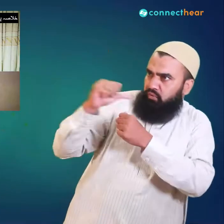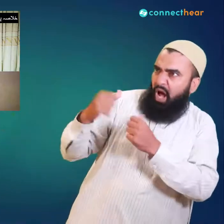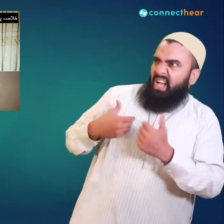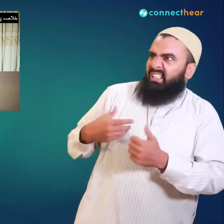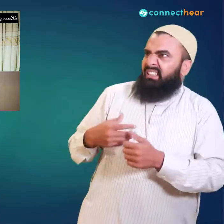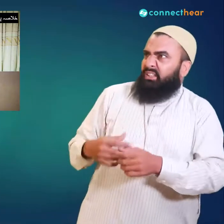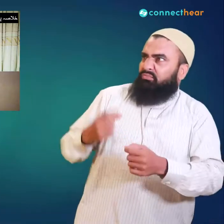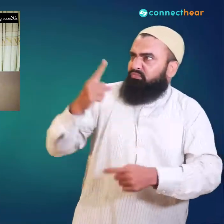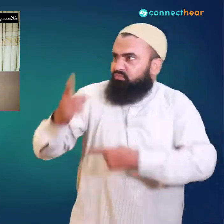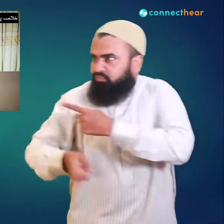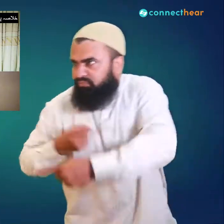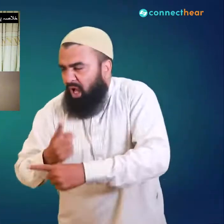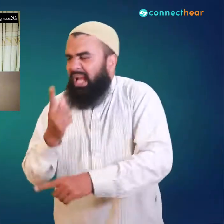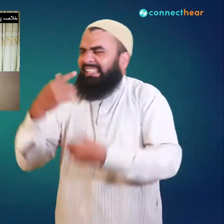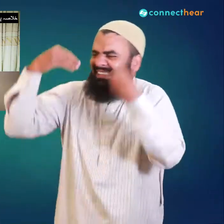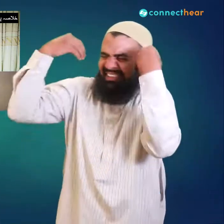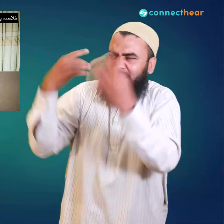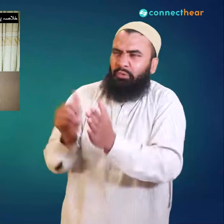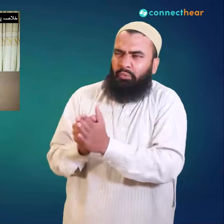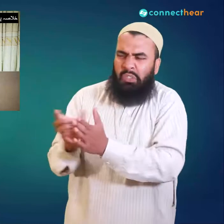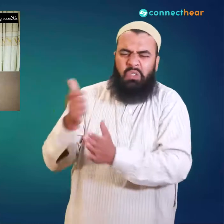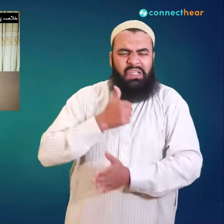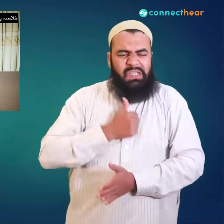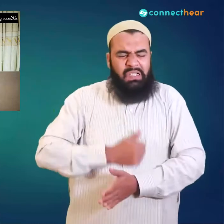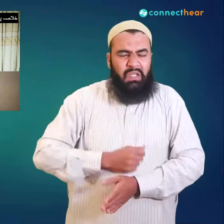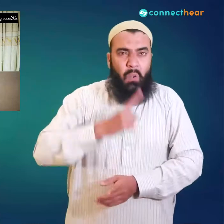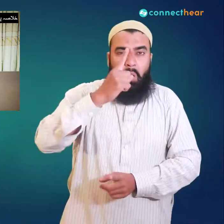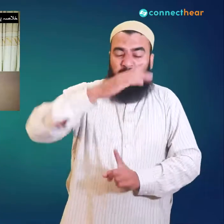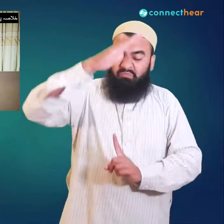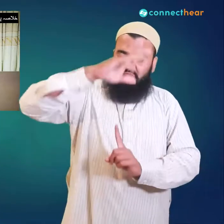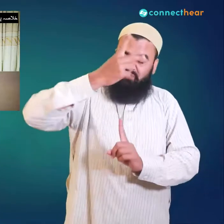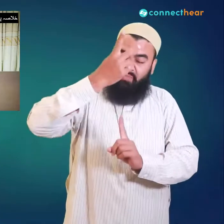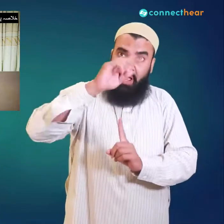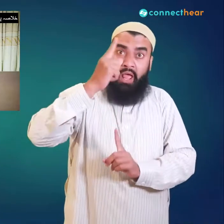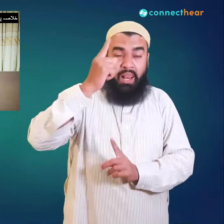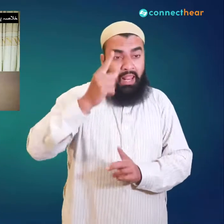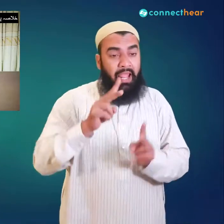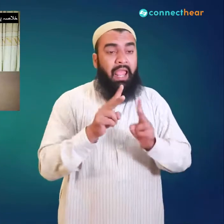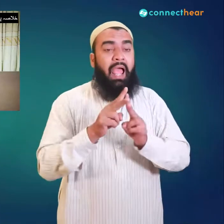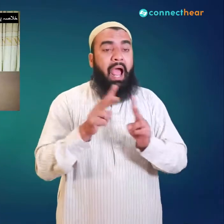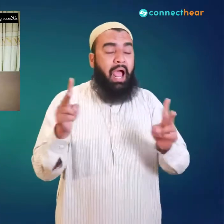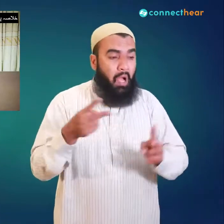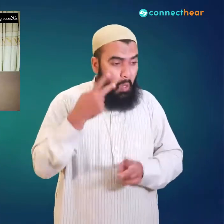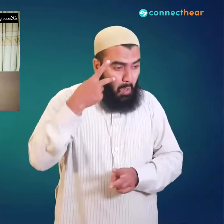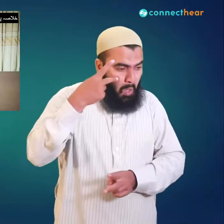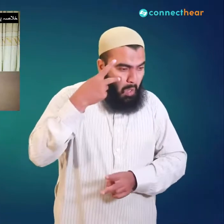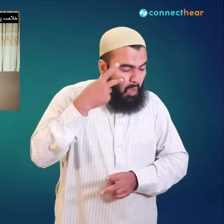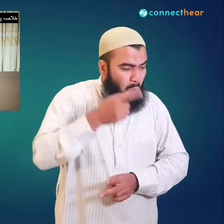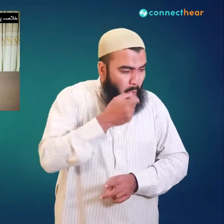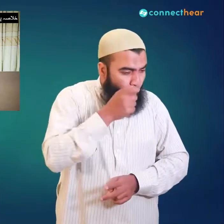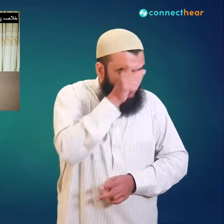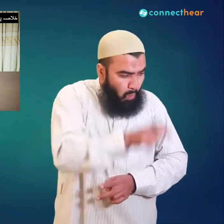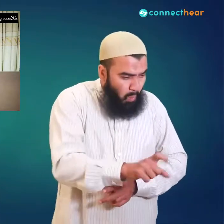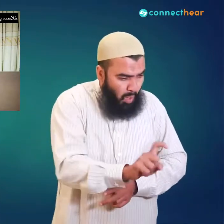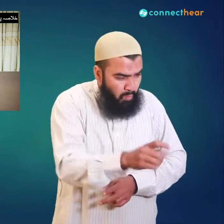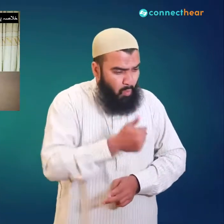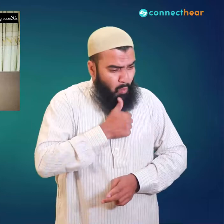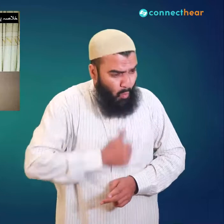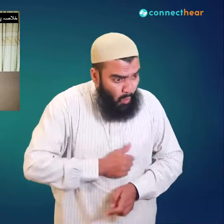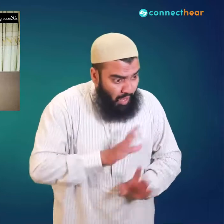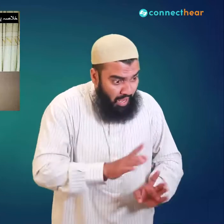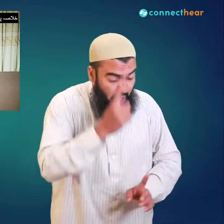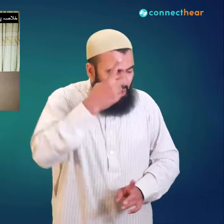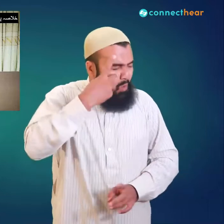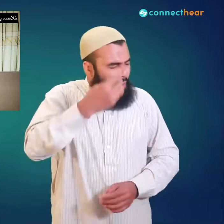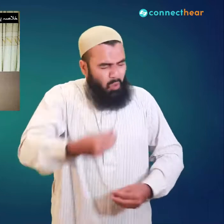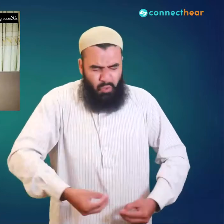کرو۔ ان اللہ مع الصابرین، اللہ صبر کرنے والوں کے ساتھ ہے۔ مراد اللہ کی مدد و نصرت اور اللہ